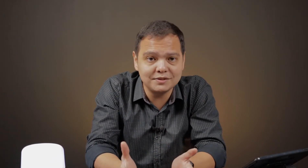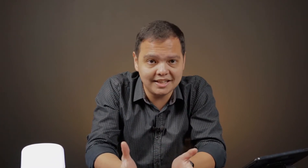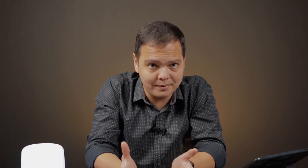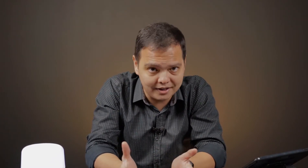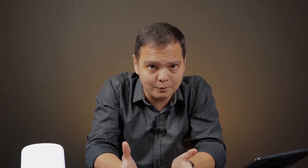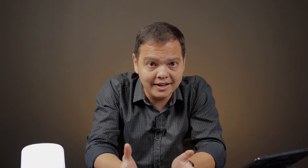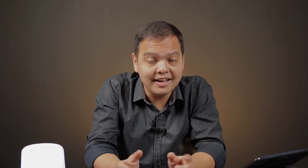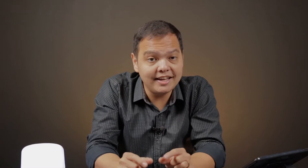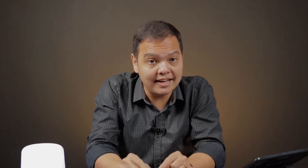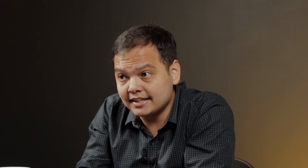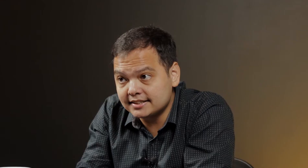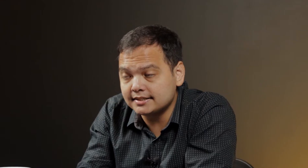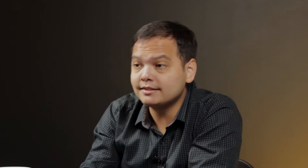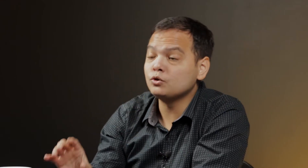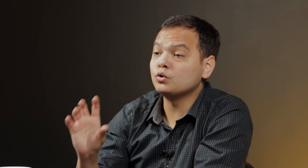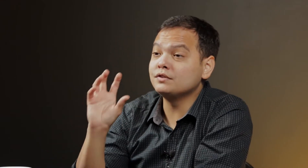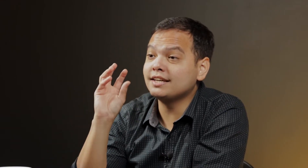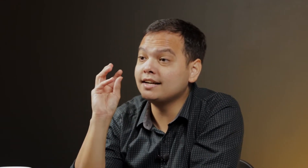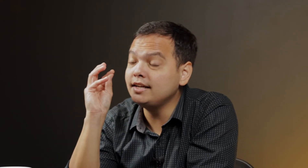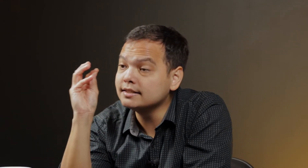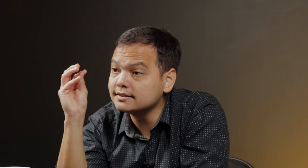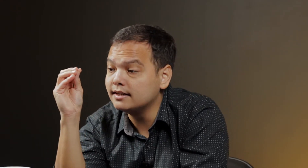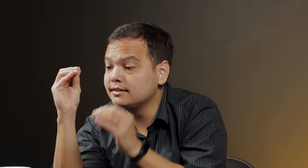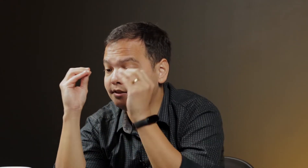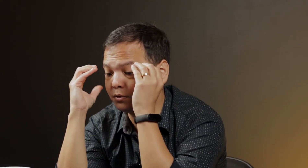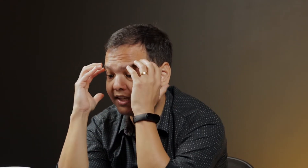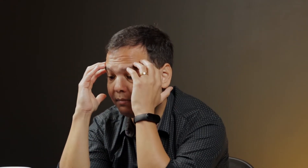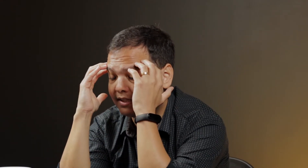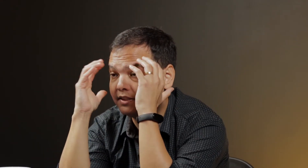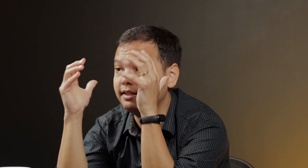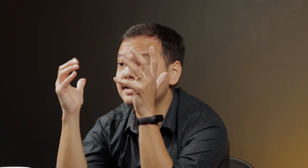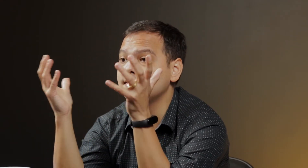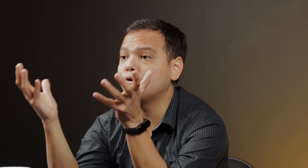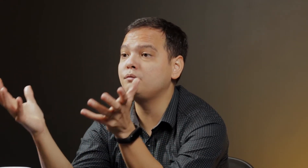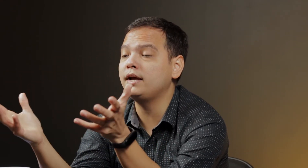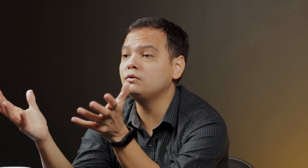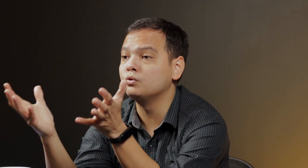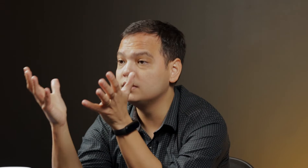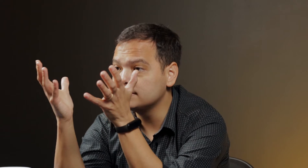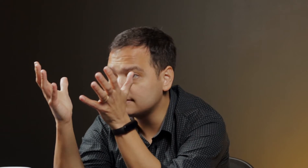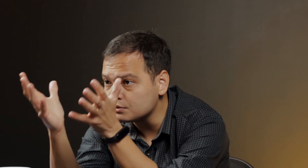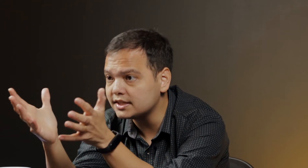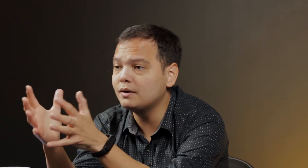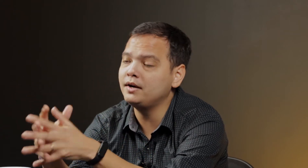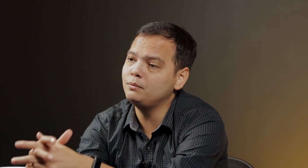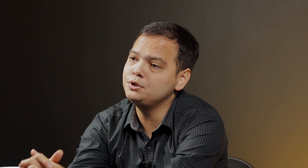você aprendeu. E ainda assim, quando você era criança, seu cérebro estava em desenvolvimento, você conseguiu aprender um